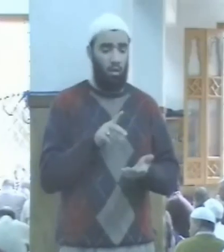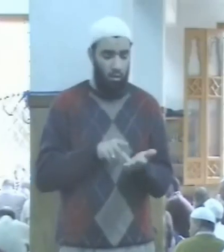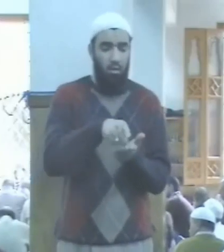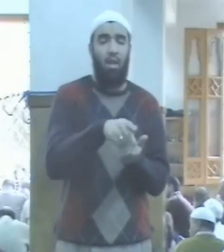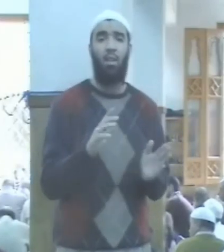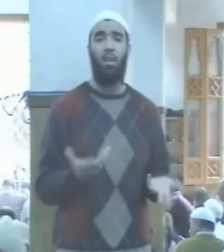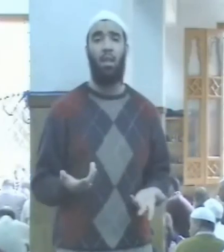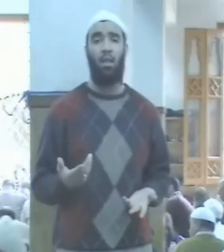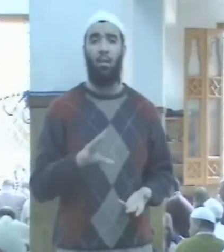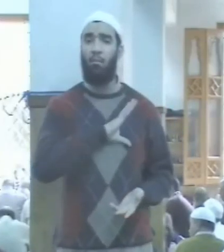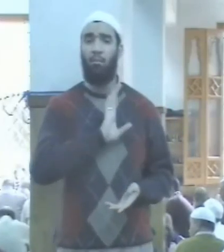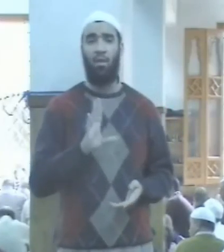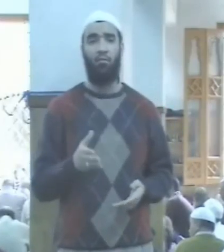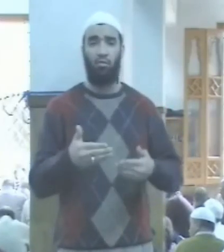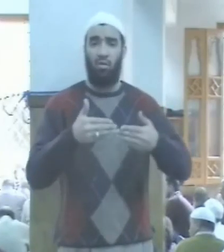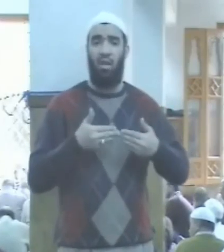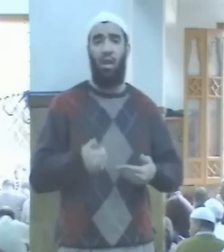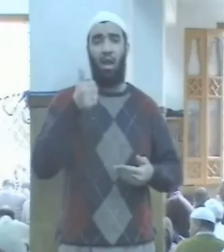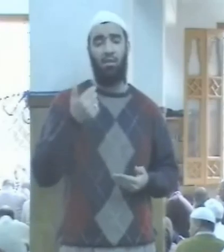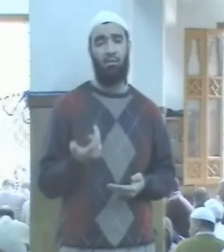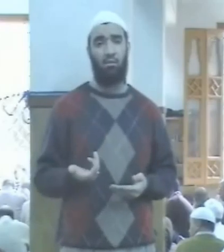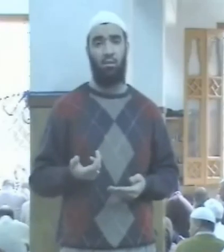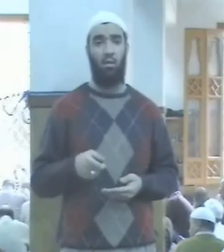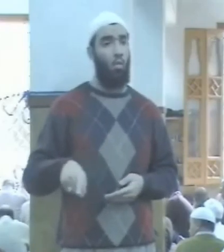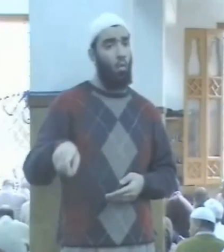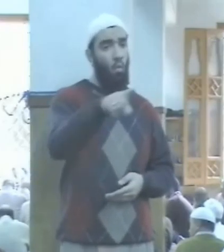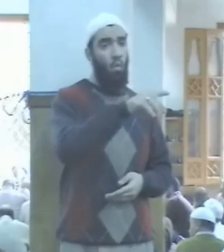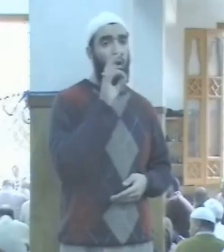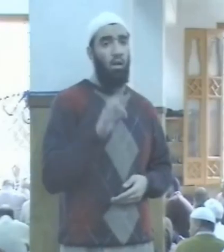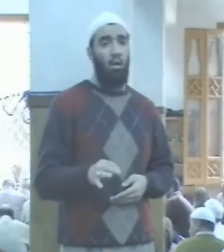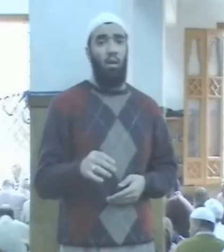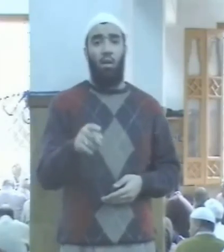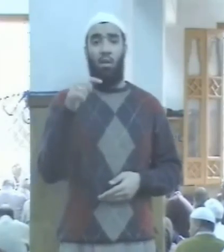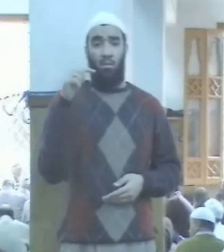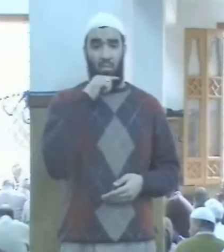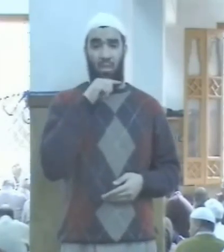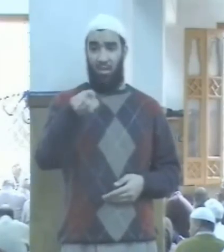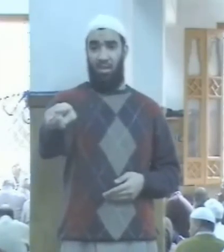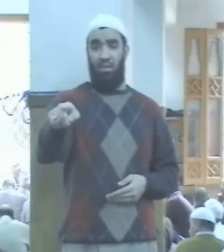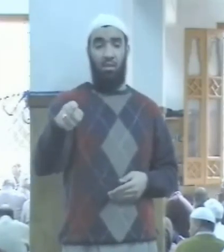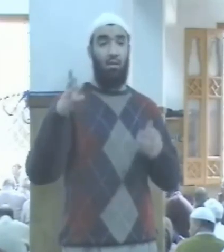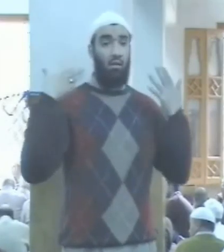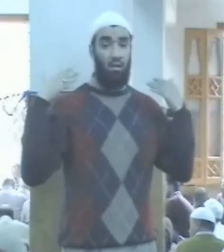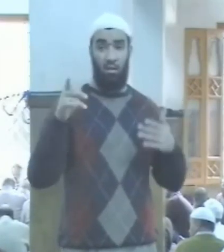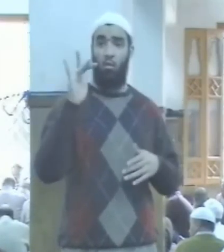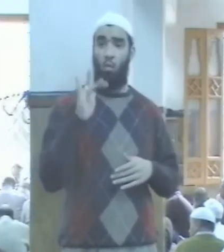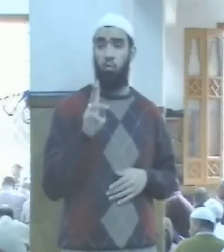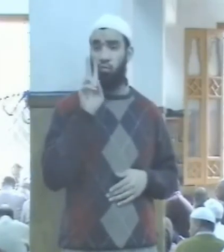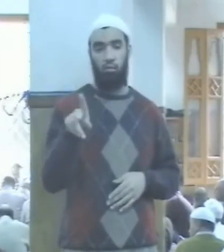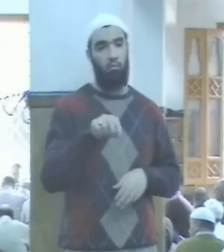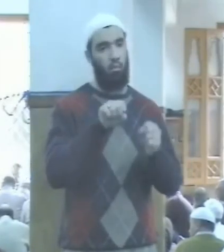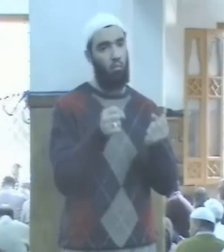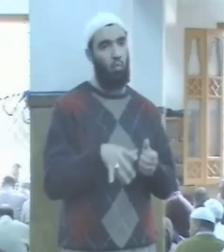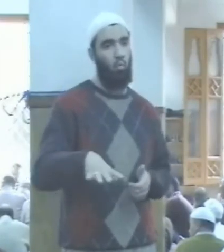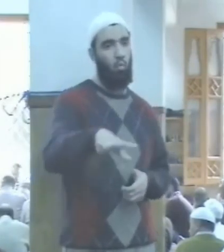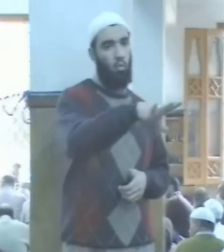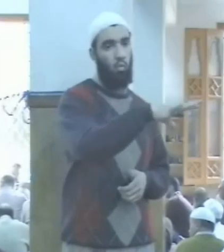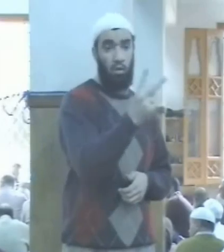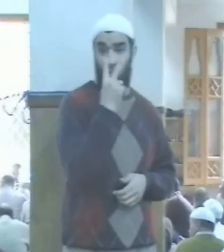بمعنى أنه لا يجلس أمام امرأته أو